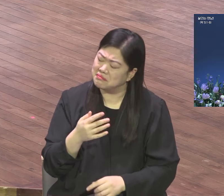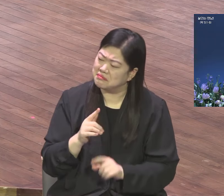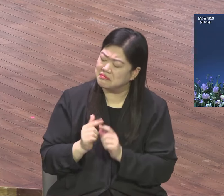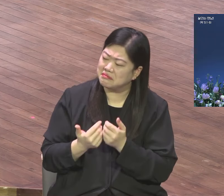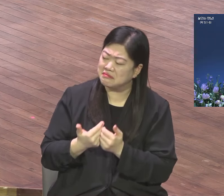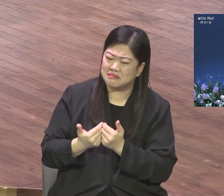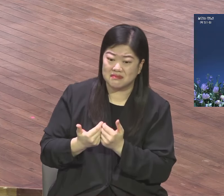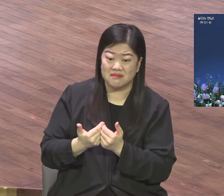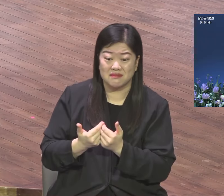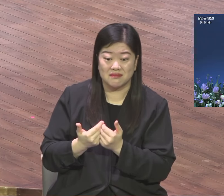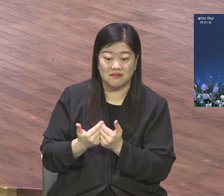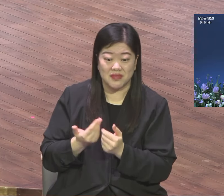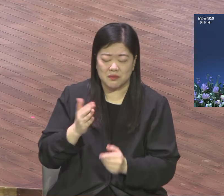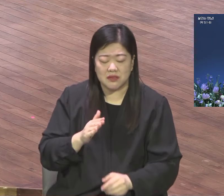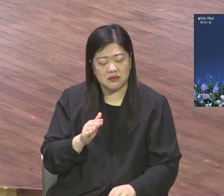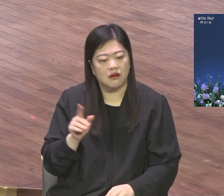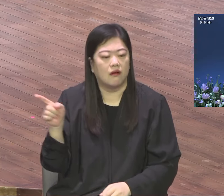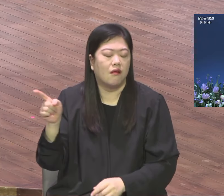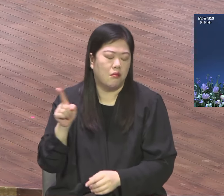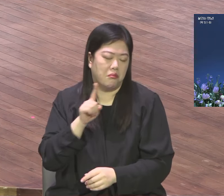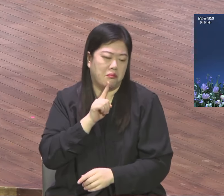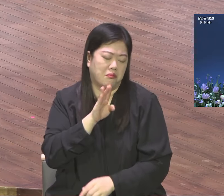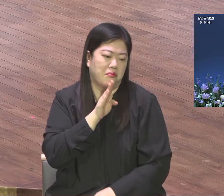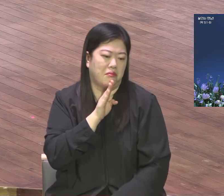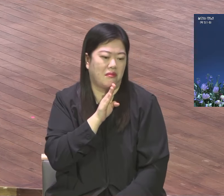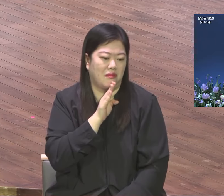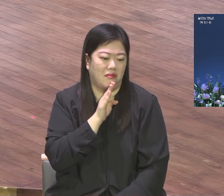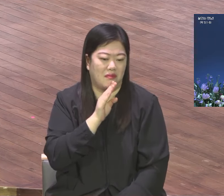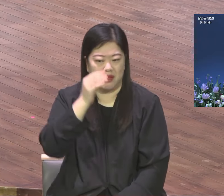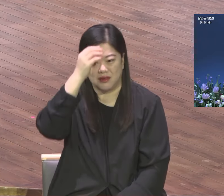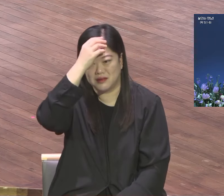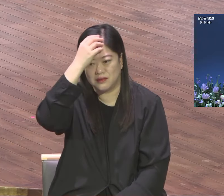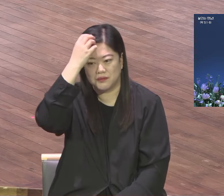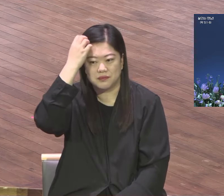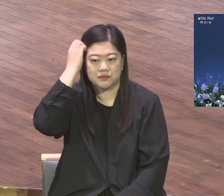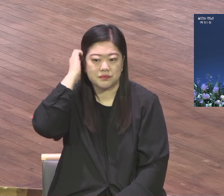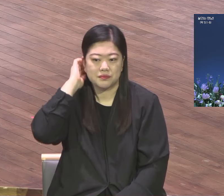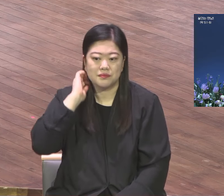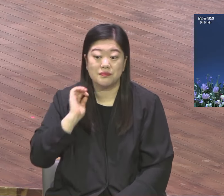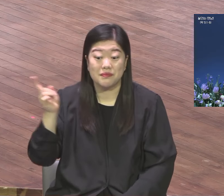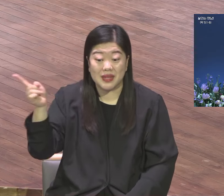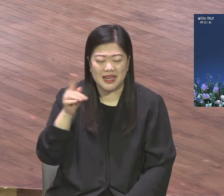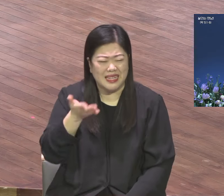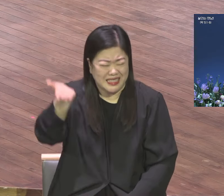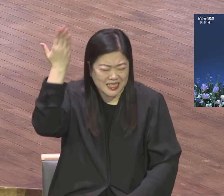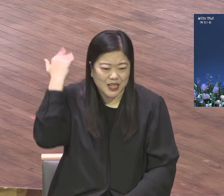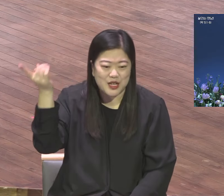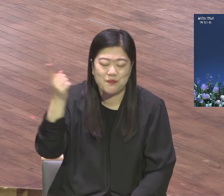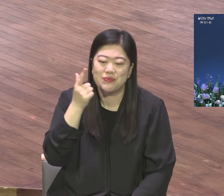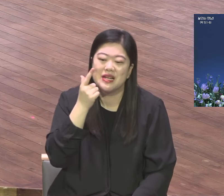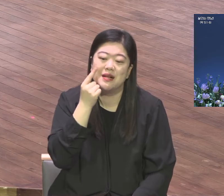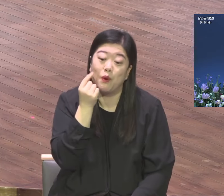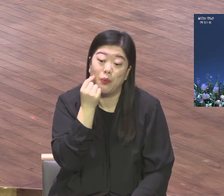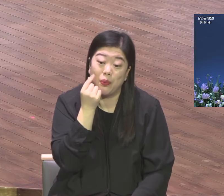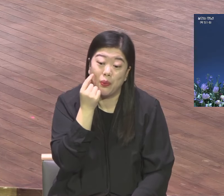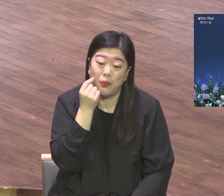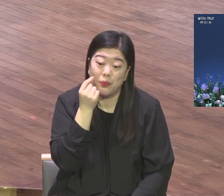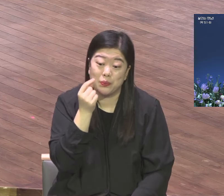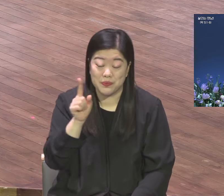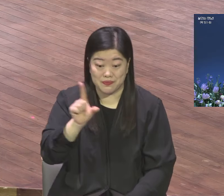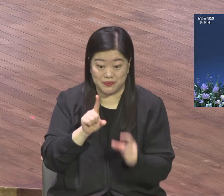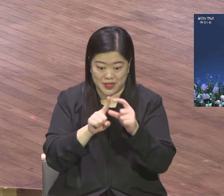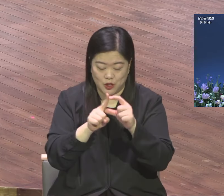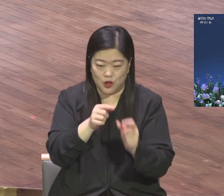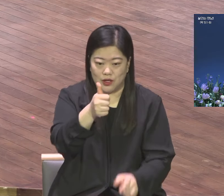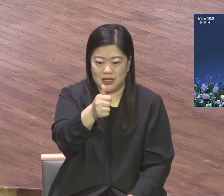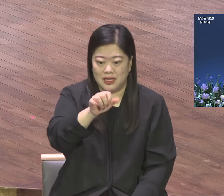우리나라에서도 요즘 일본에서 유행했던 그 외톨이, 히키코모리,